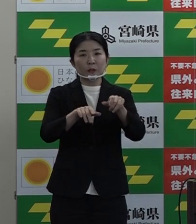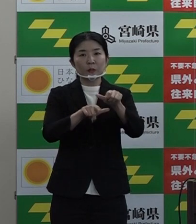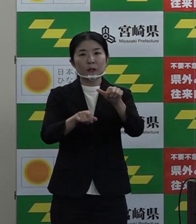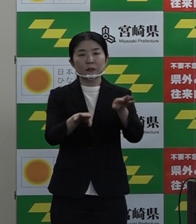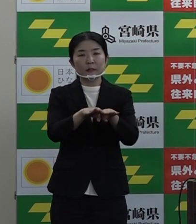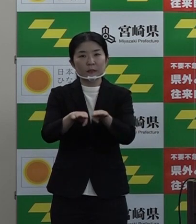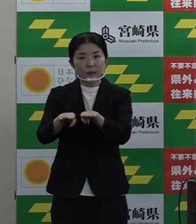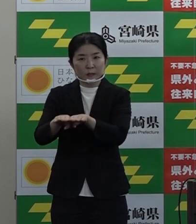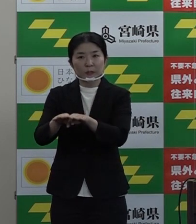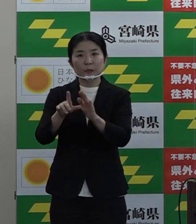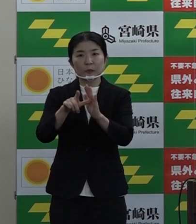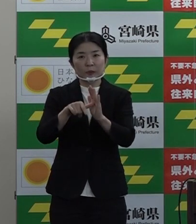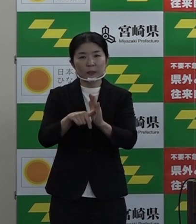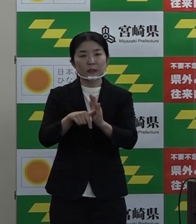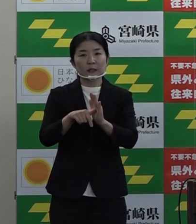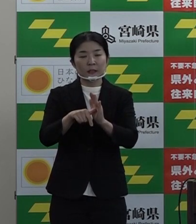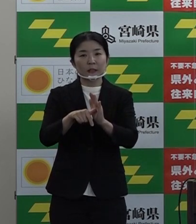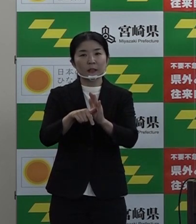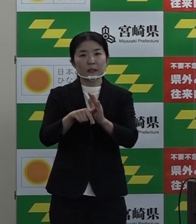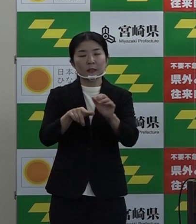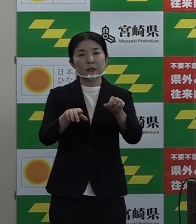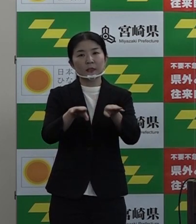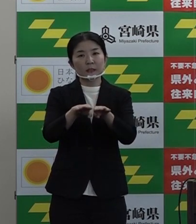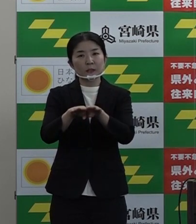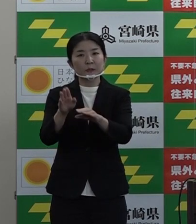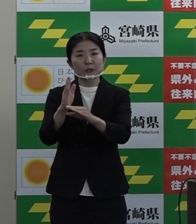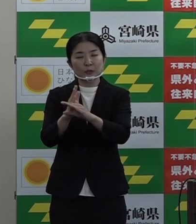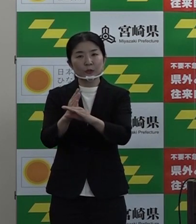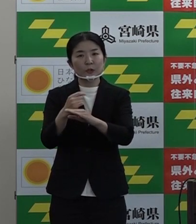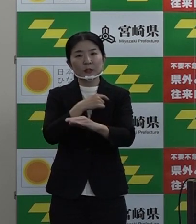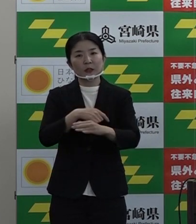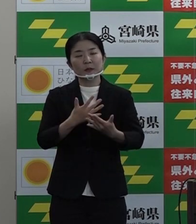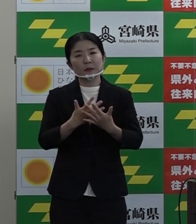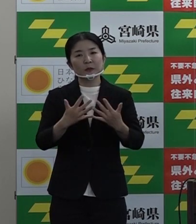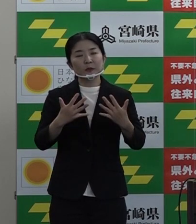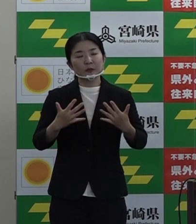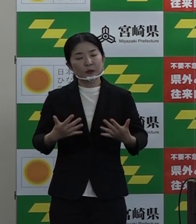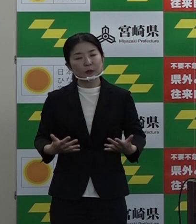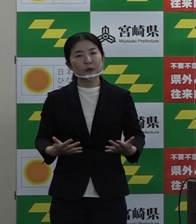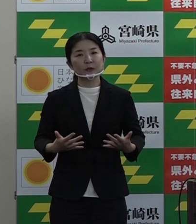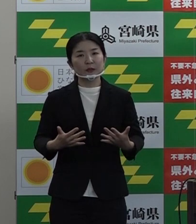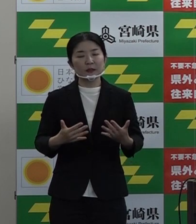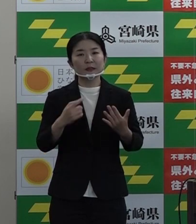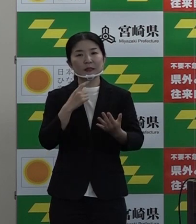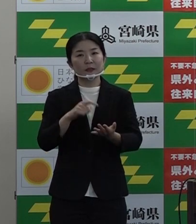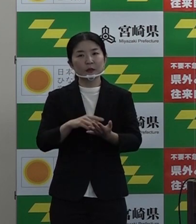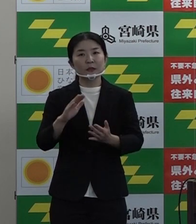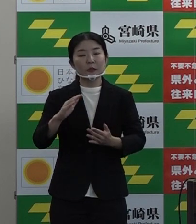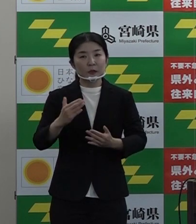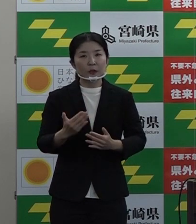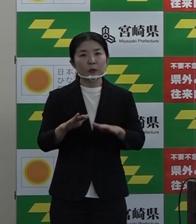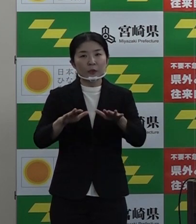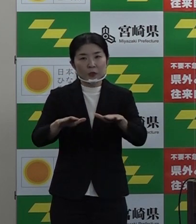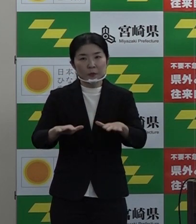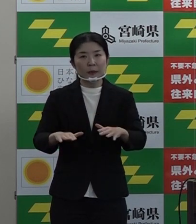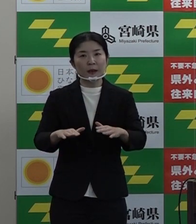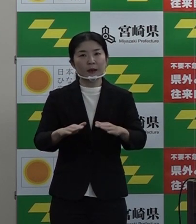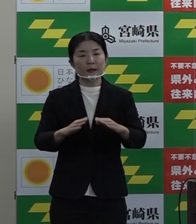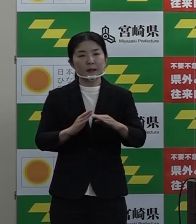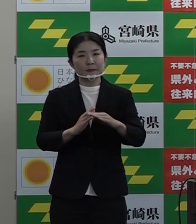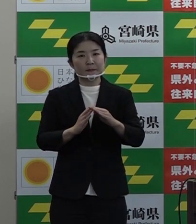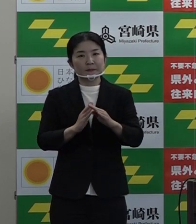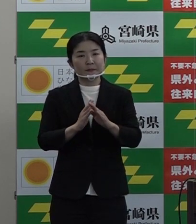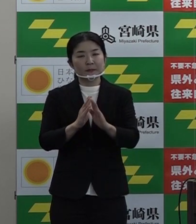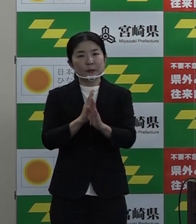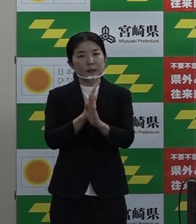休、どうしてもこの休みの期間、気持ちも緩みがちな状況でありますが、今はギリギリの